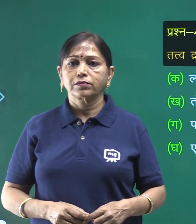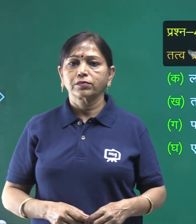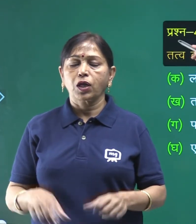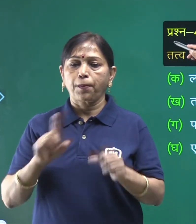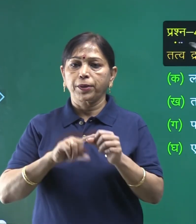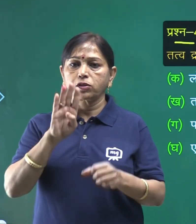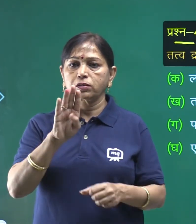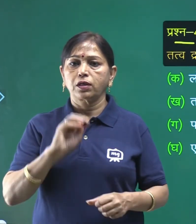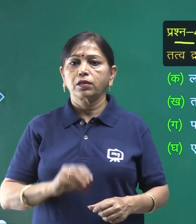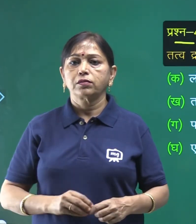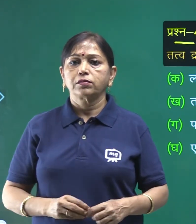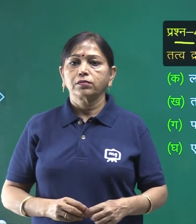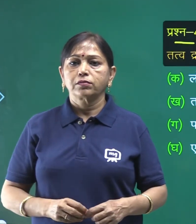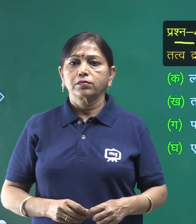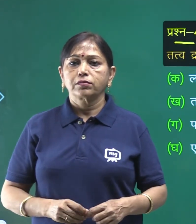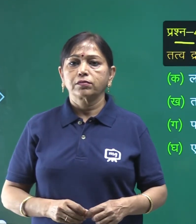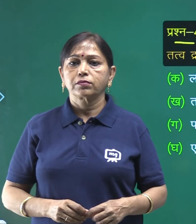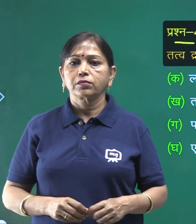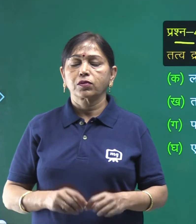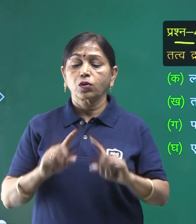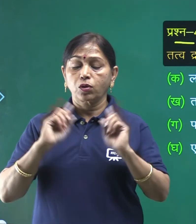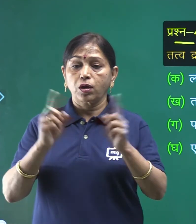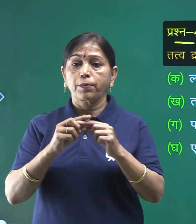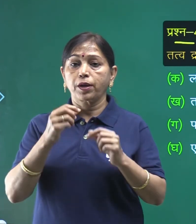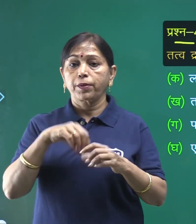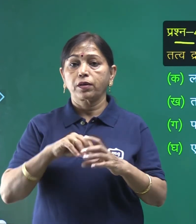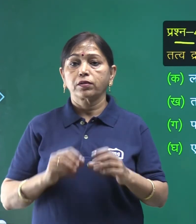प्रश्न 4, कमरे में